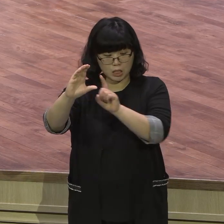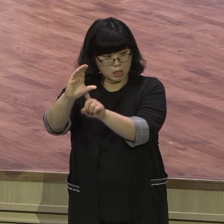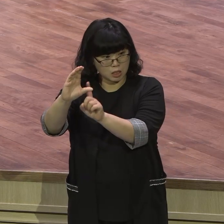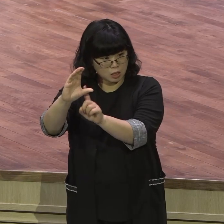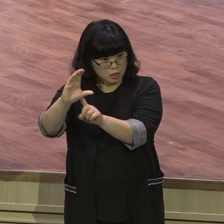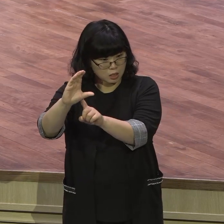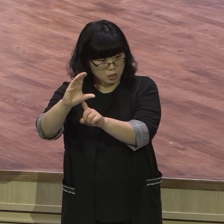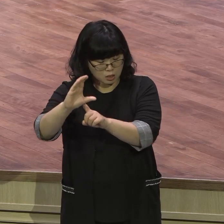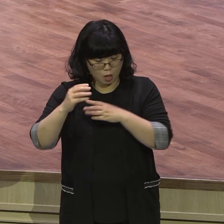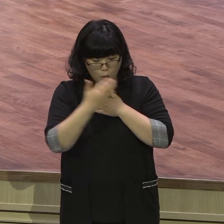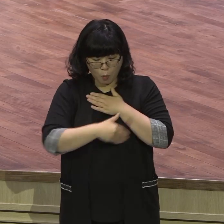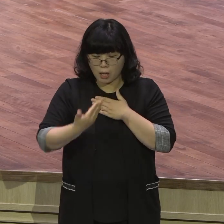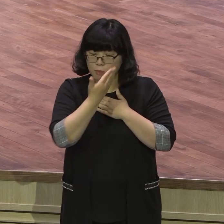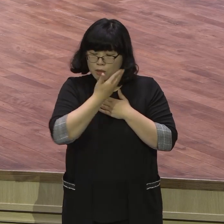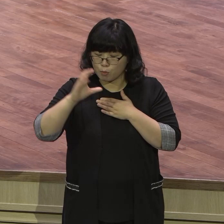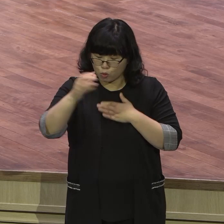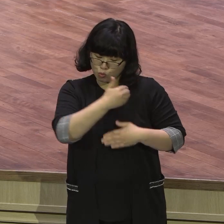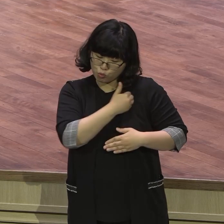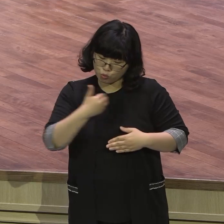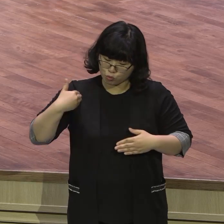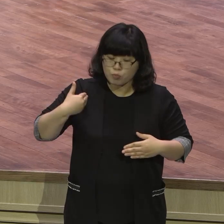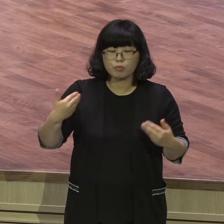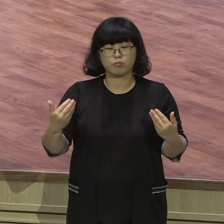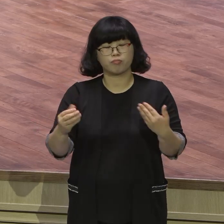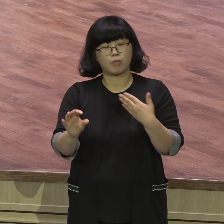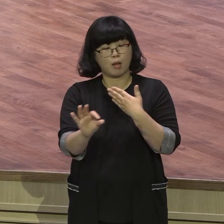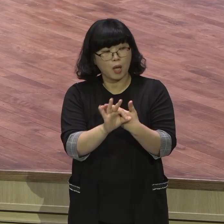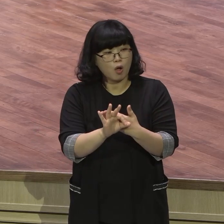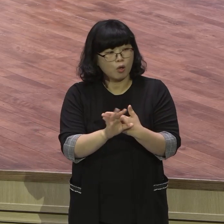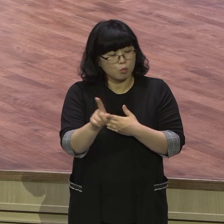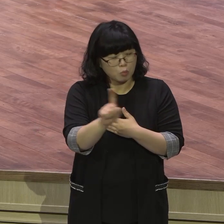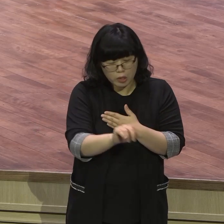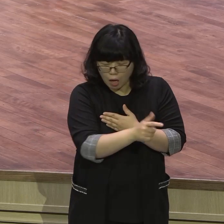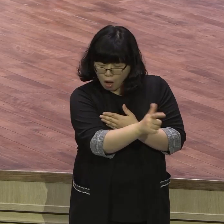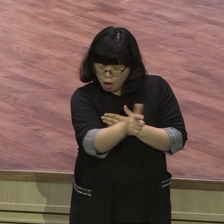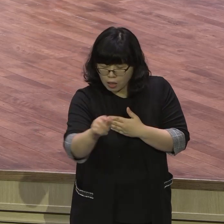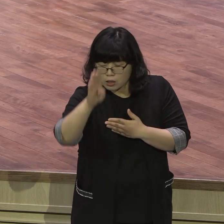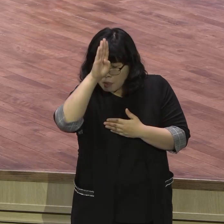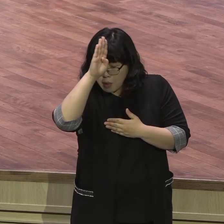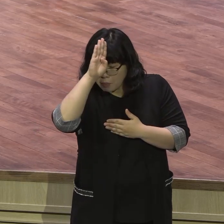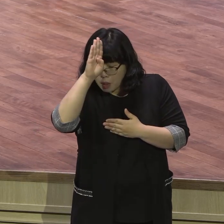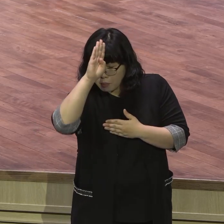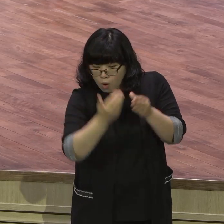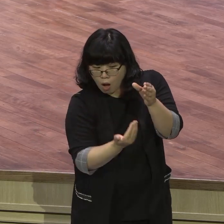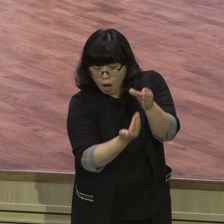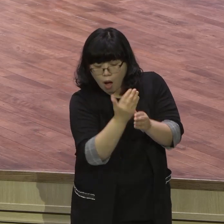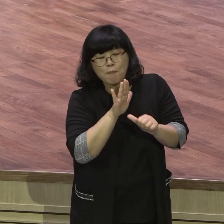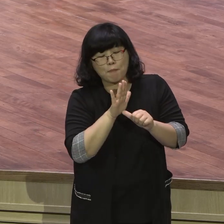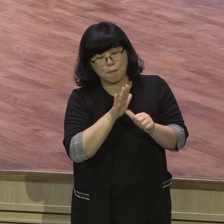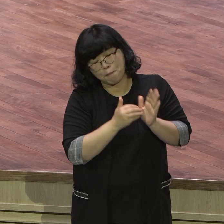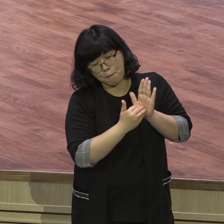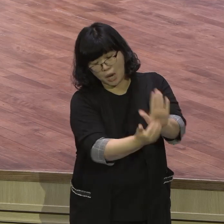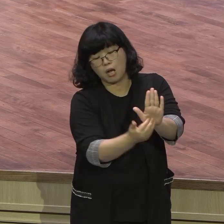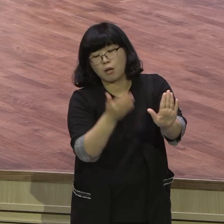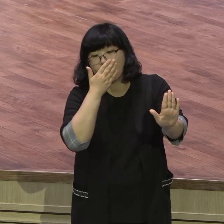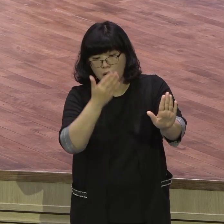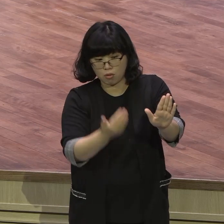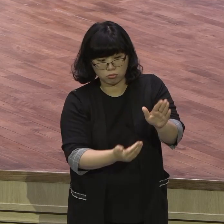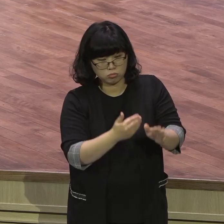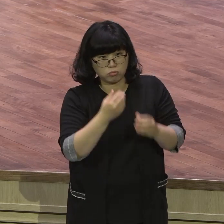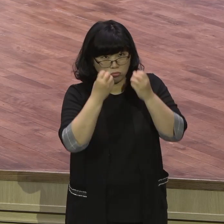이걸 먹어야 돼 이걸 먹으면 그냥 다 죽여버려 여러분이 영적으로 여러분이